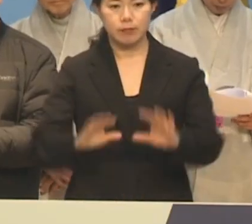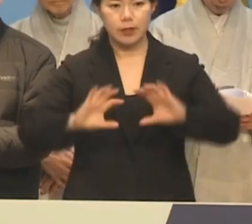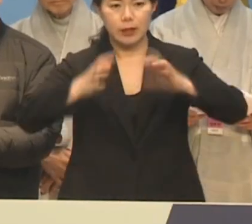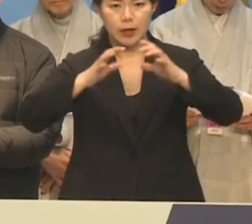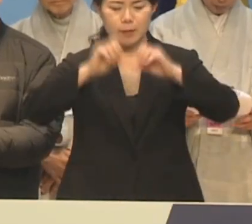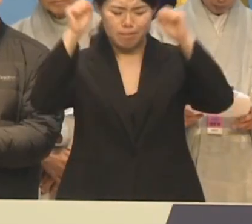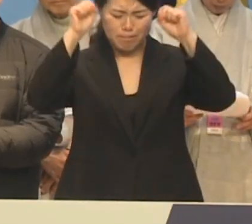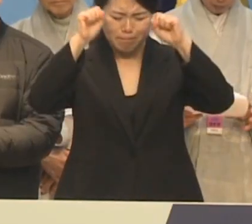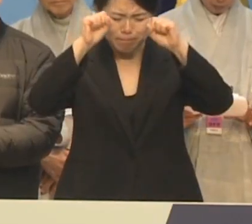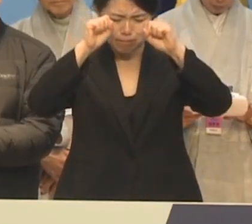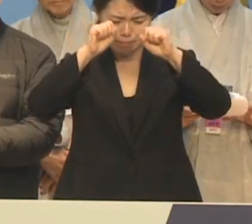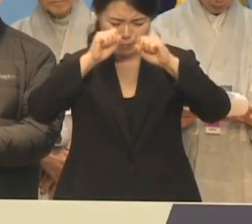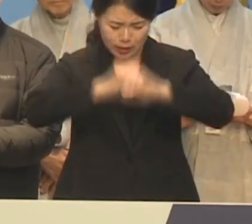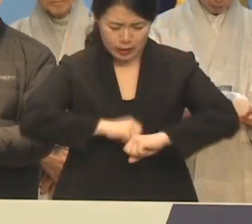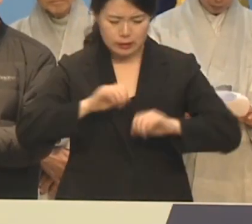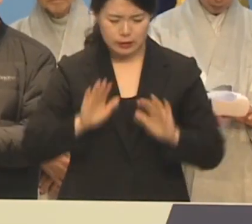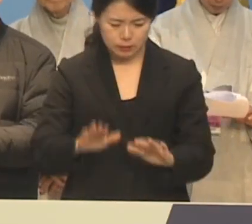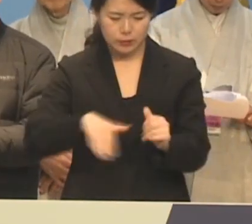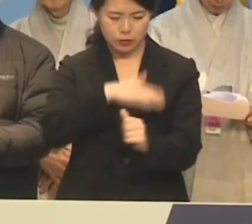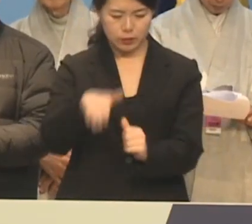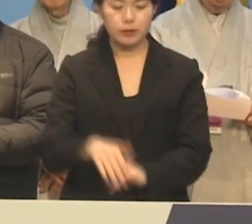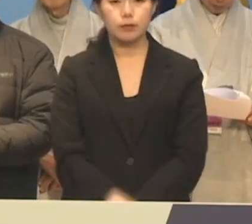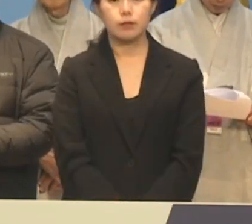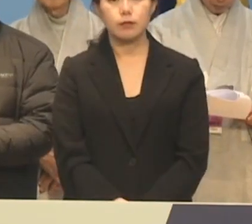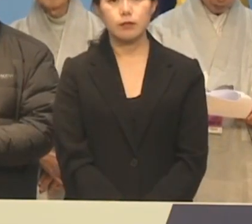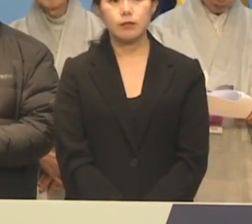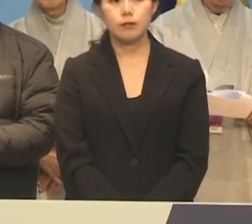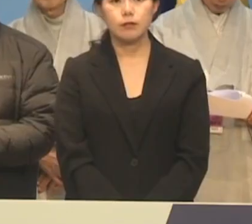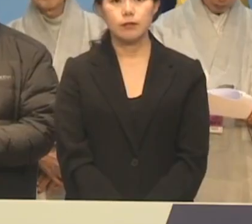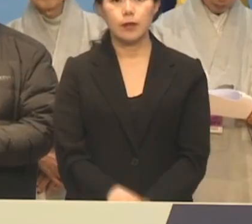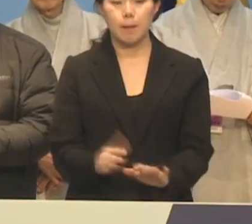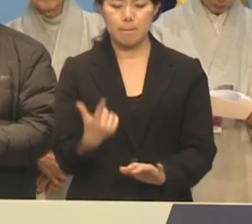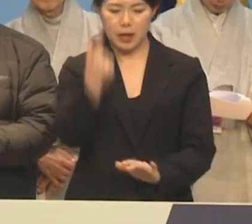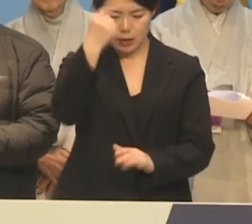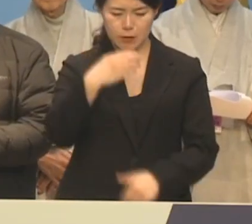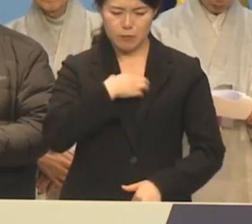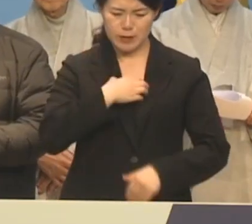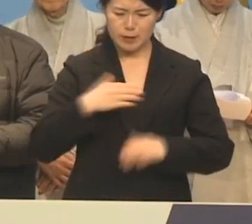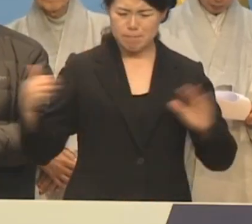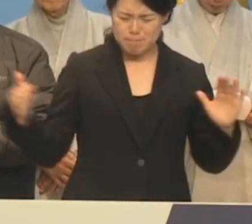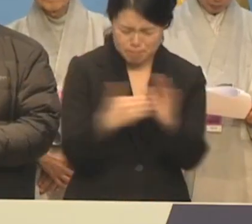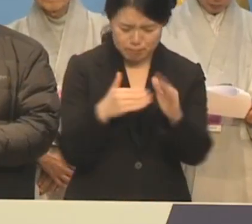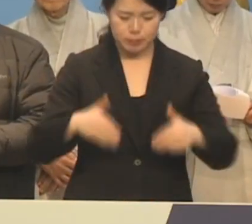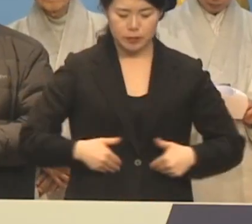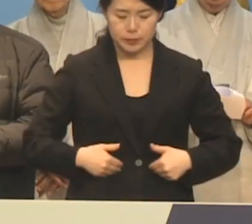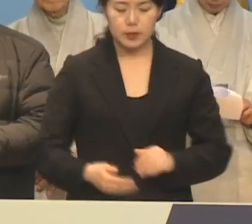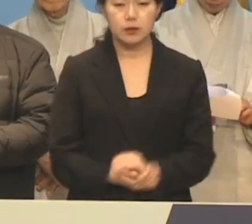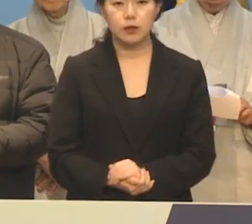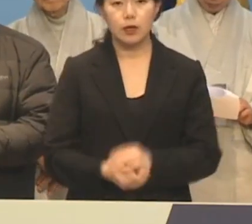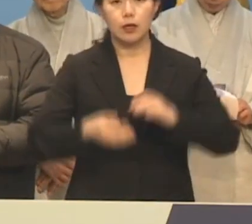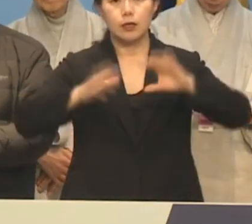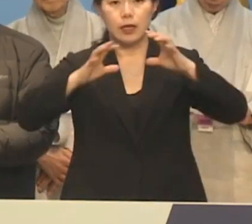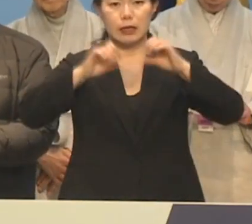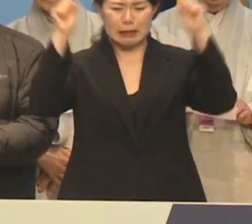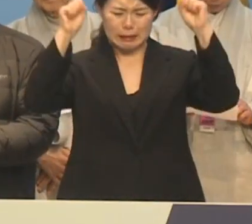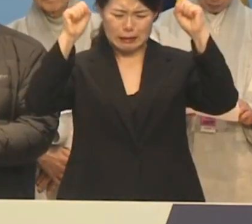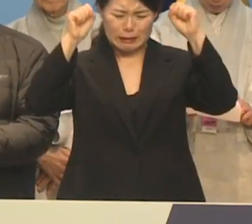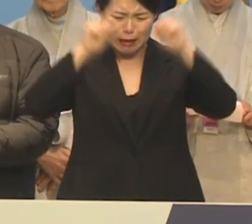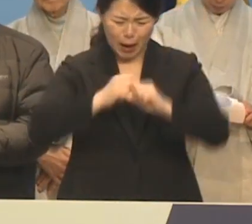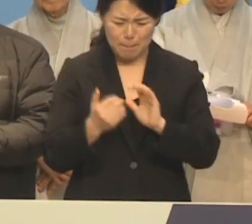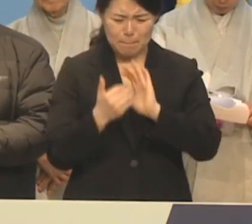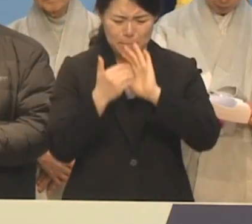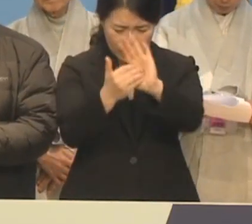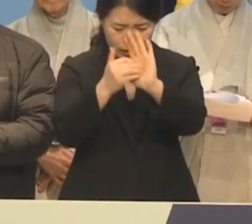전체가 무너져 내리고 있는 형국입니다. 어서 이 위기를 멈추게 해야 합니다. 나라의 추락만은 막아야